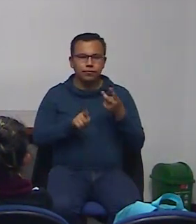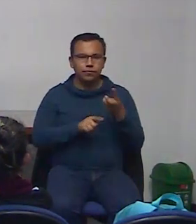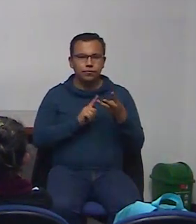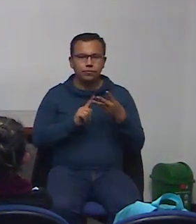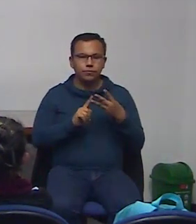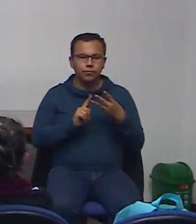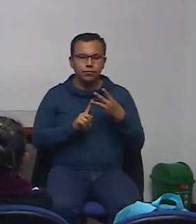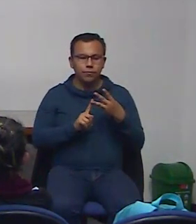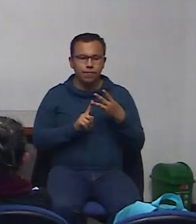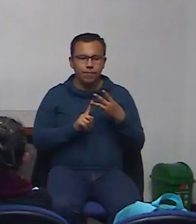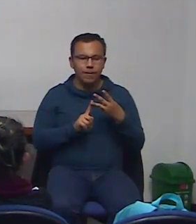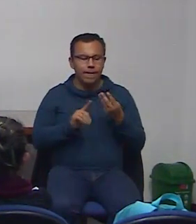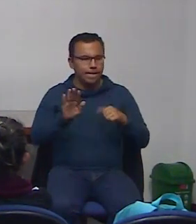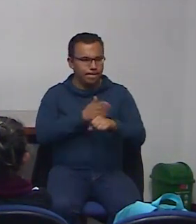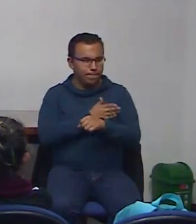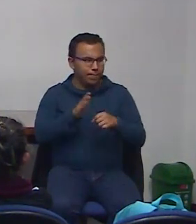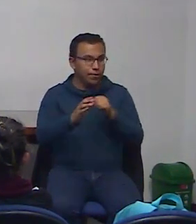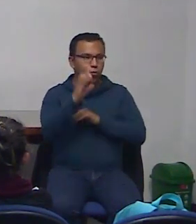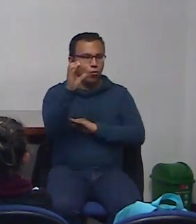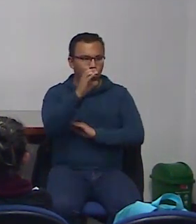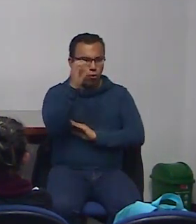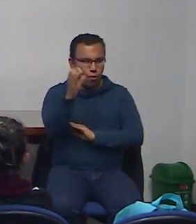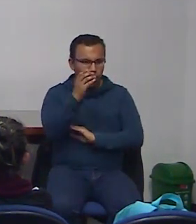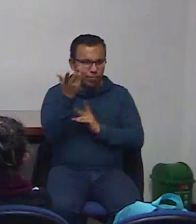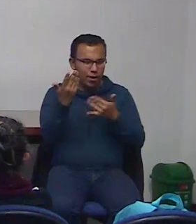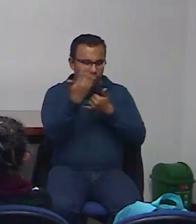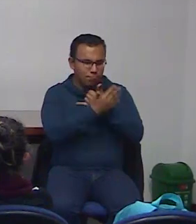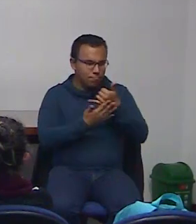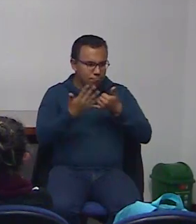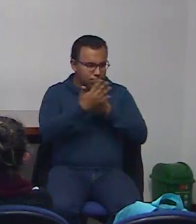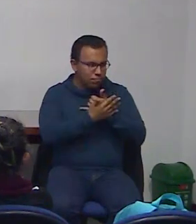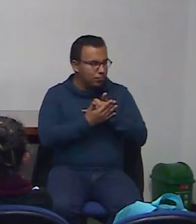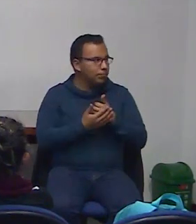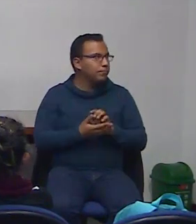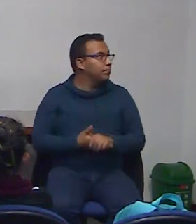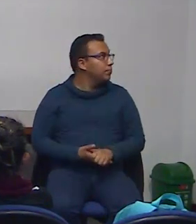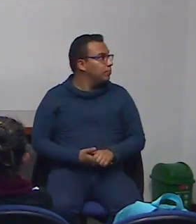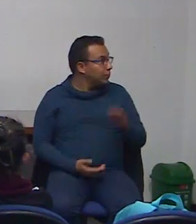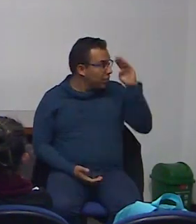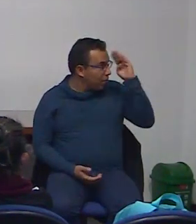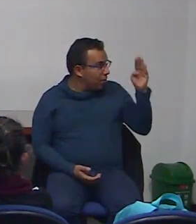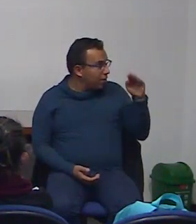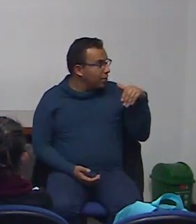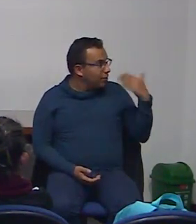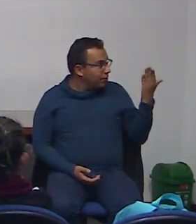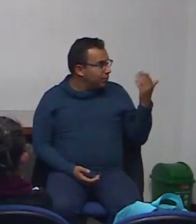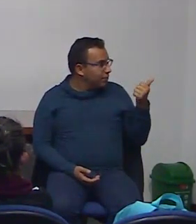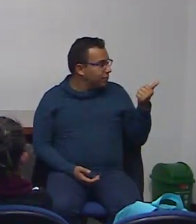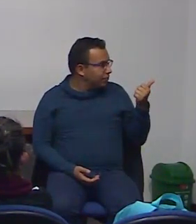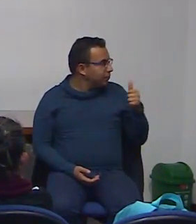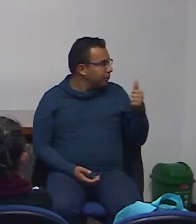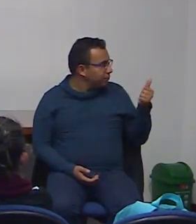explorar eh la música colombiana Hola cómo están